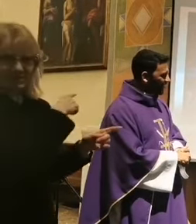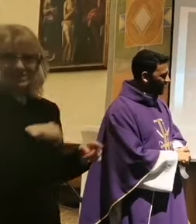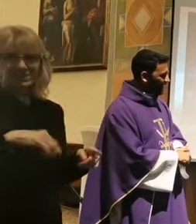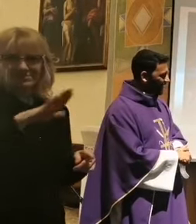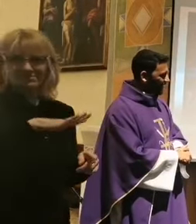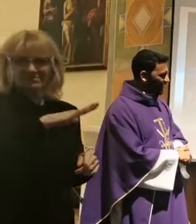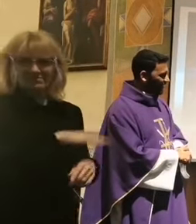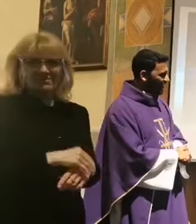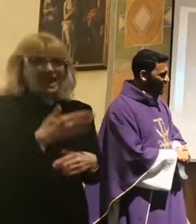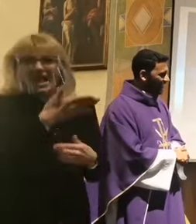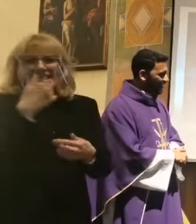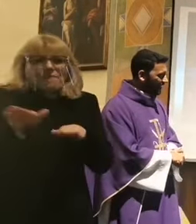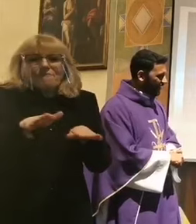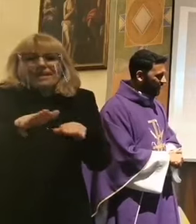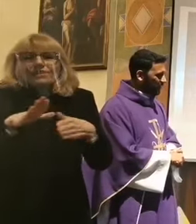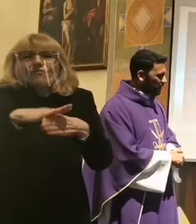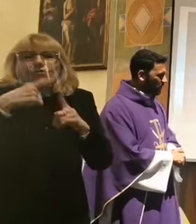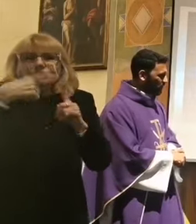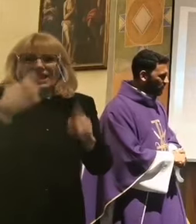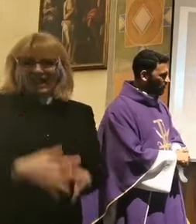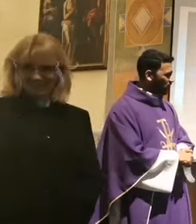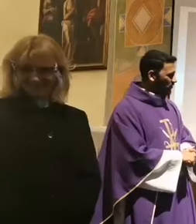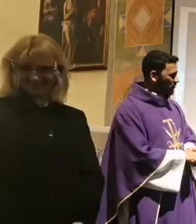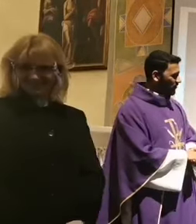Nie zmieszczą się do kościoła, proszę mi zaproszyć.